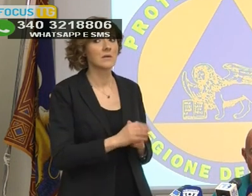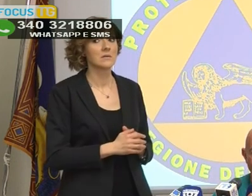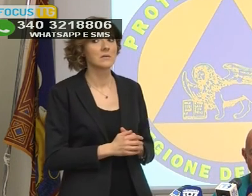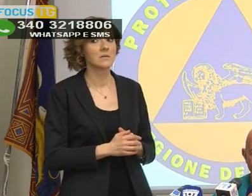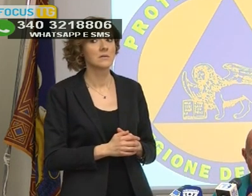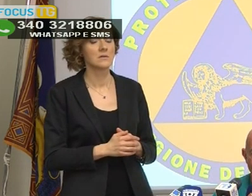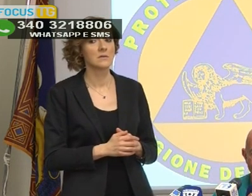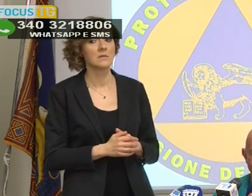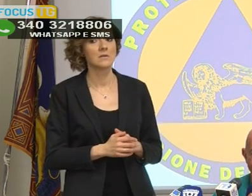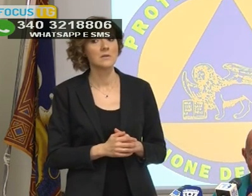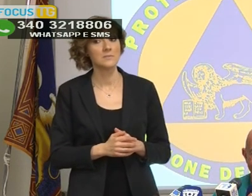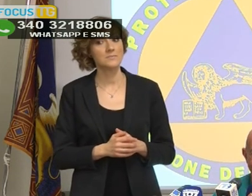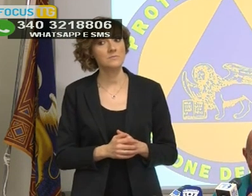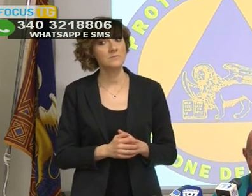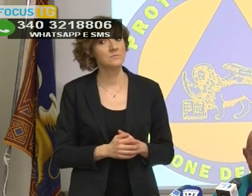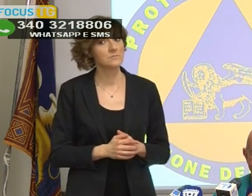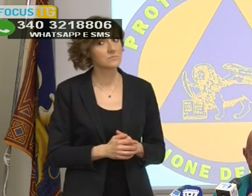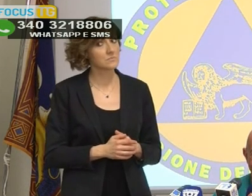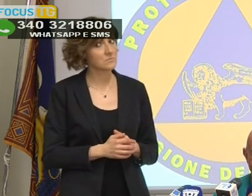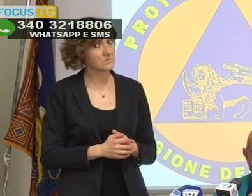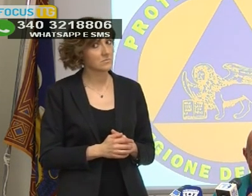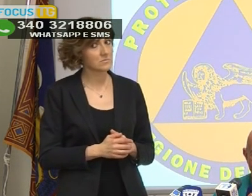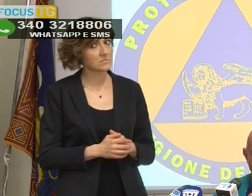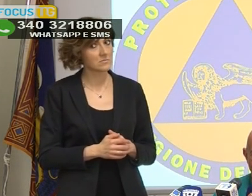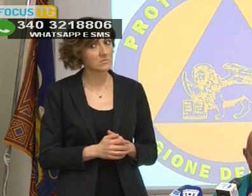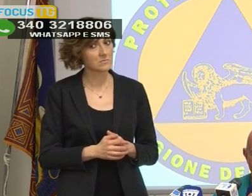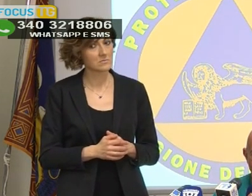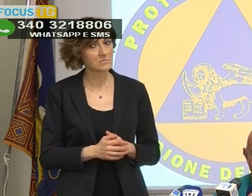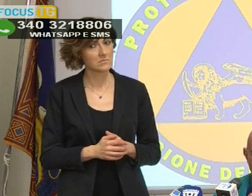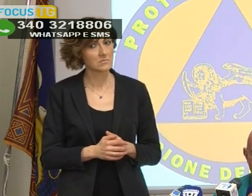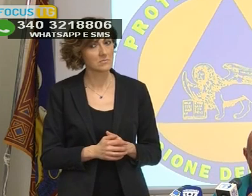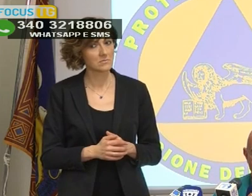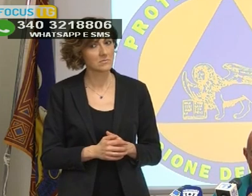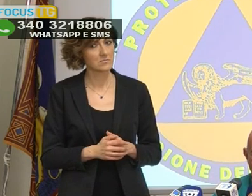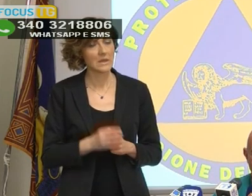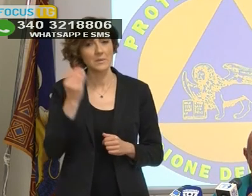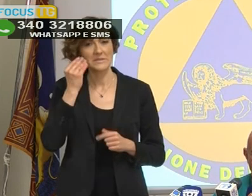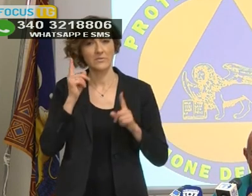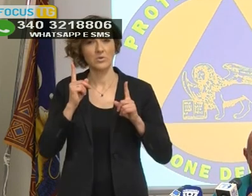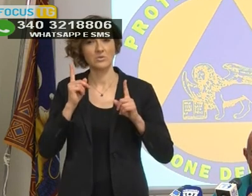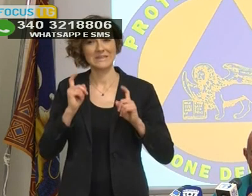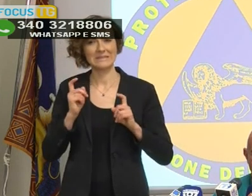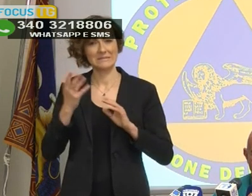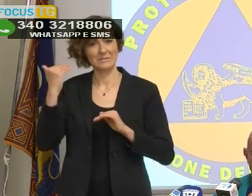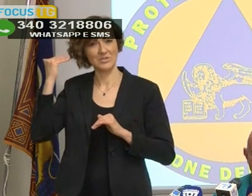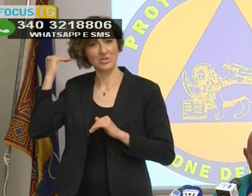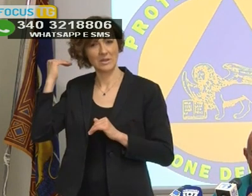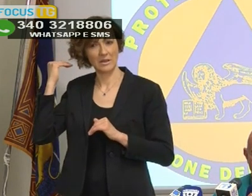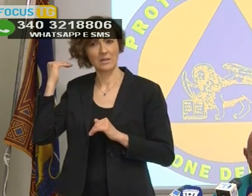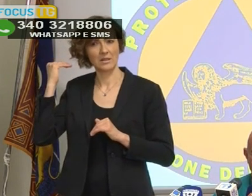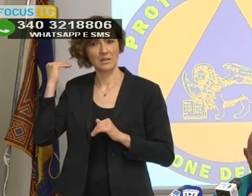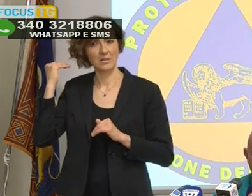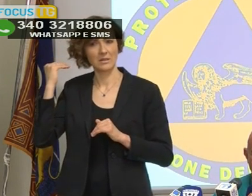Sì, grazie. Abbasso anche qua, scusate la voce. Se oltre appunto, pensando ai test precedenti,